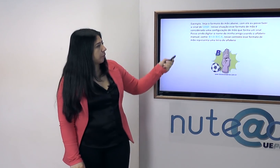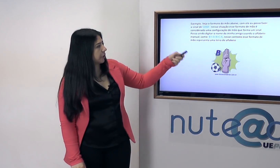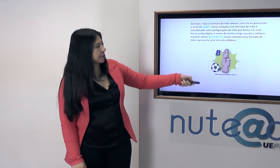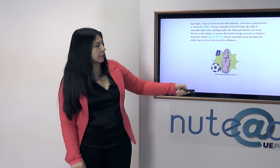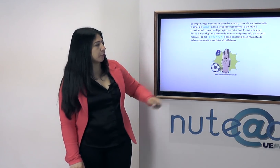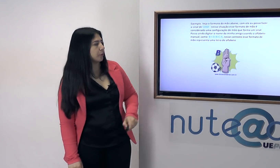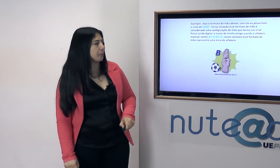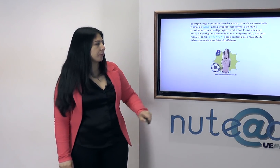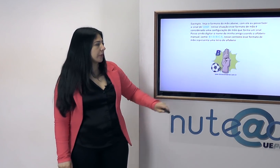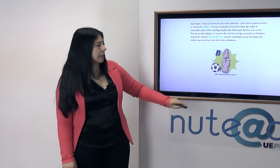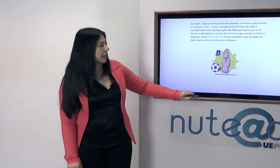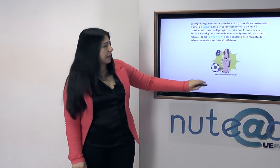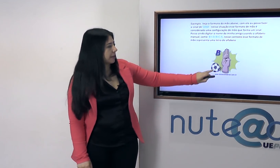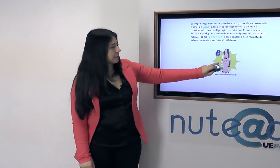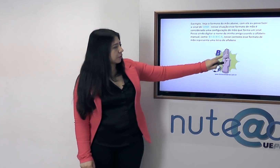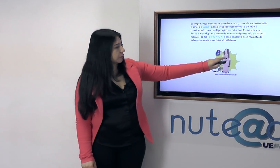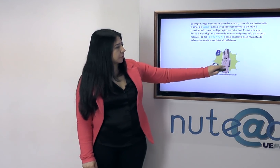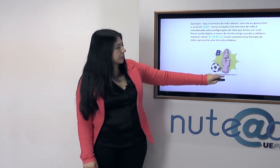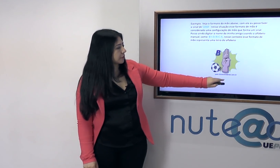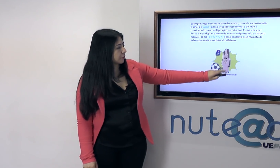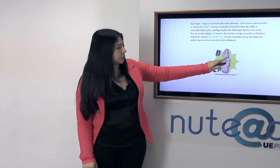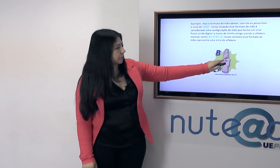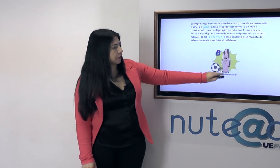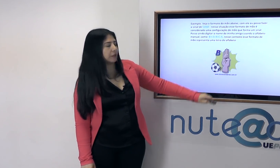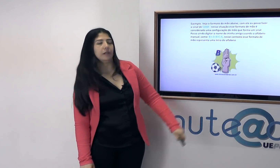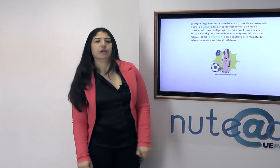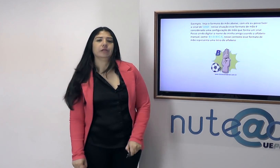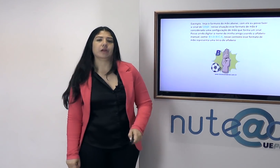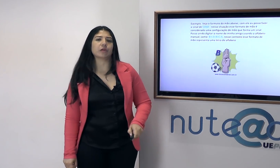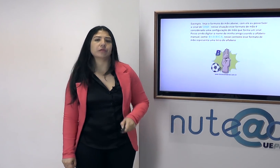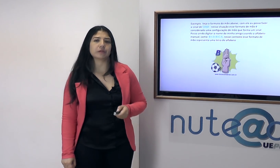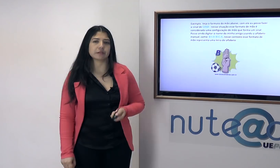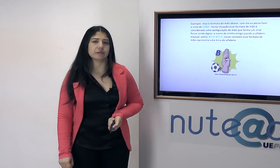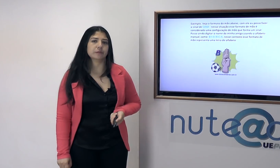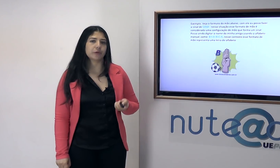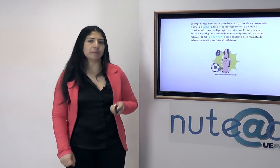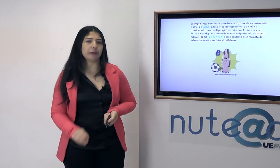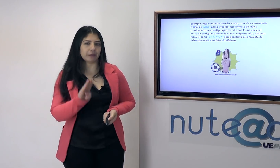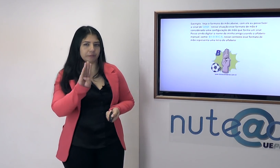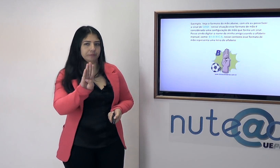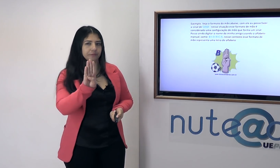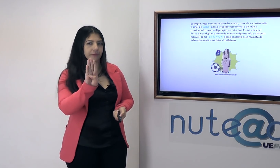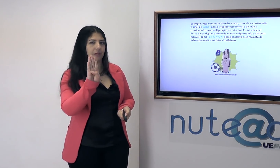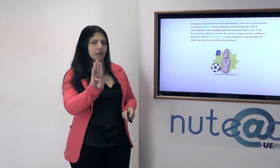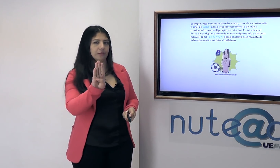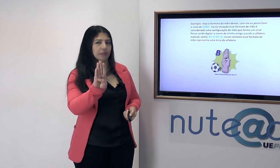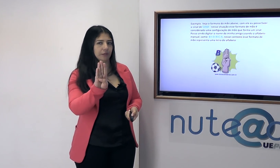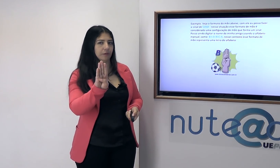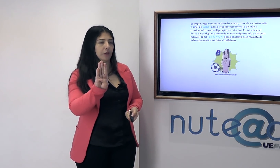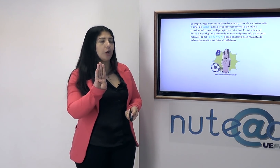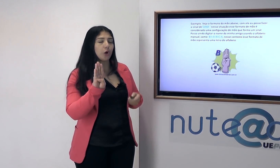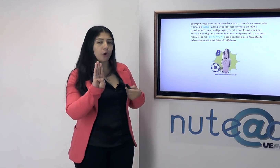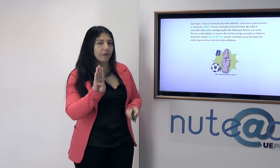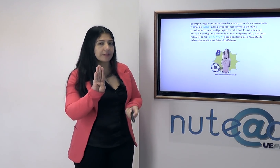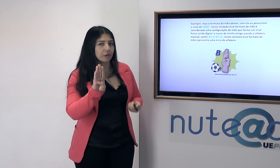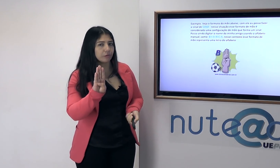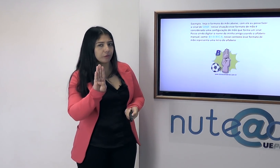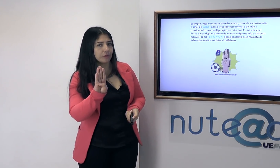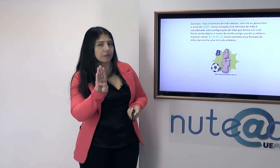Por exemplo, essa configuração de mão aqui, eu tenho a configuração de mão em B, que é isso aqui. Com essa configuração